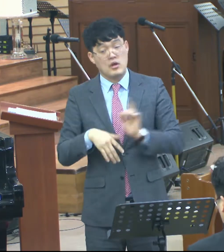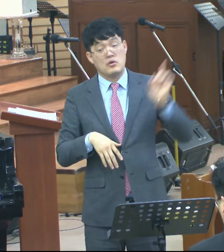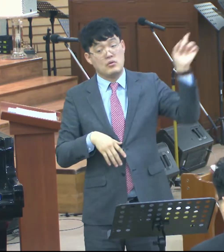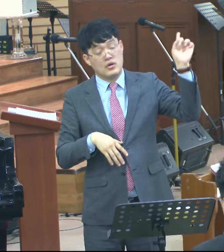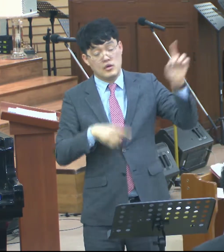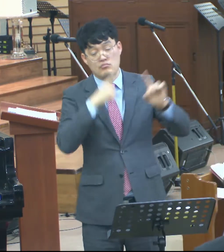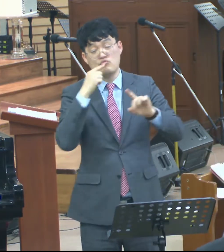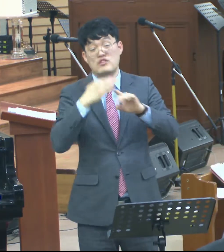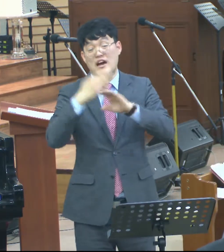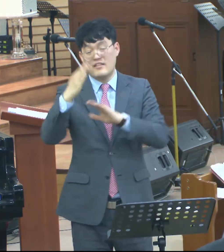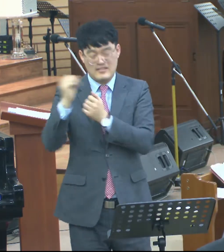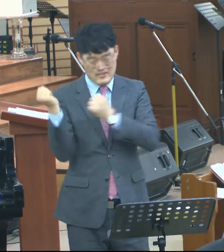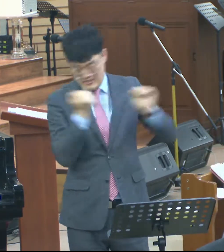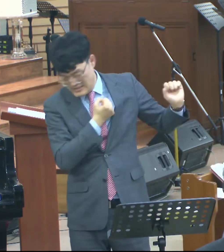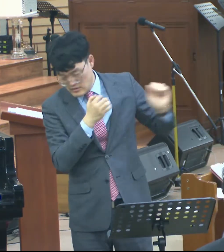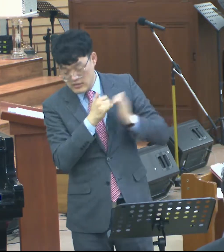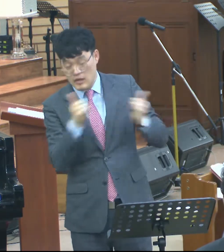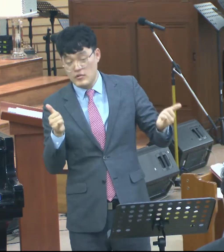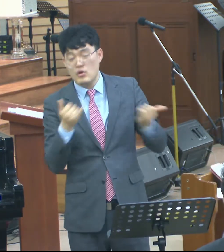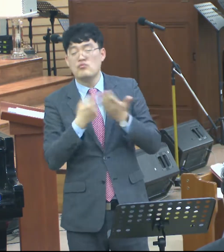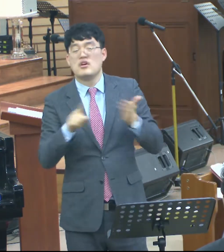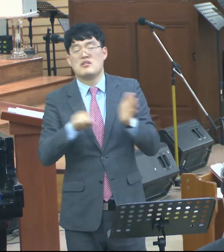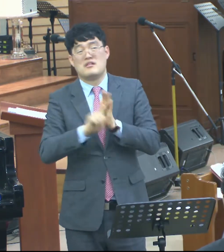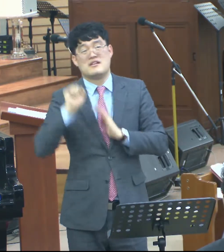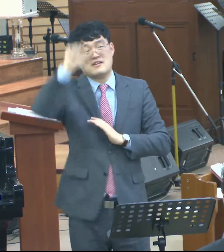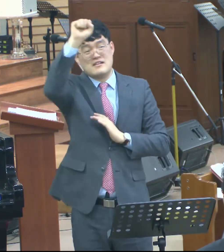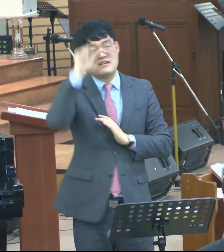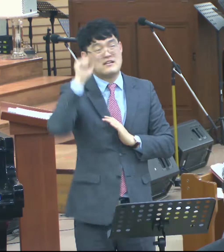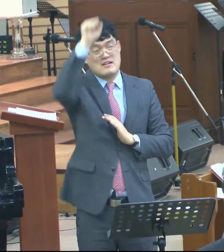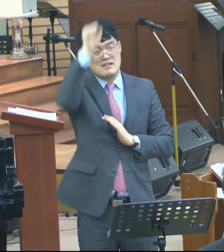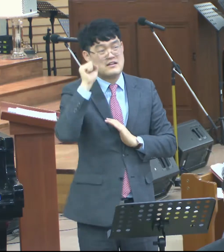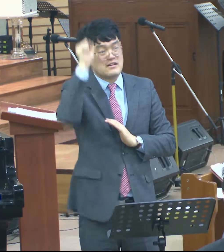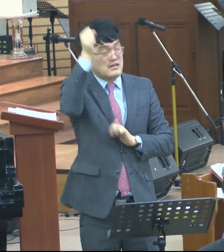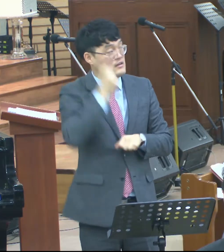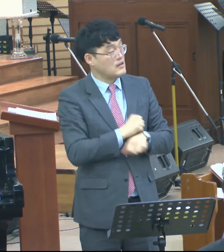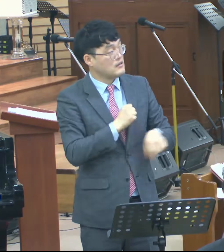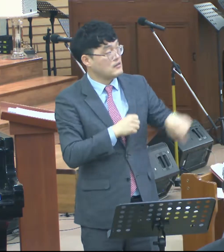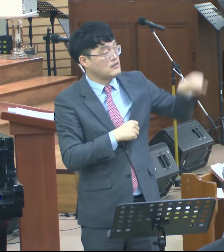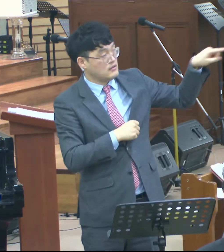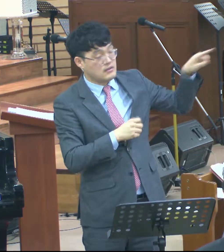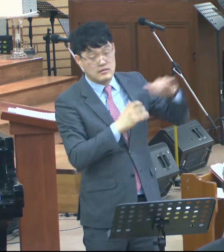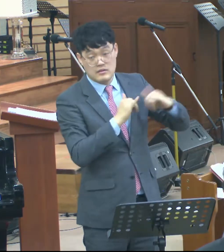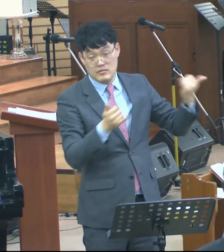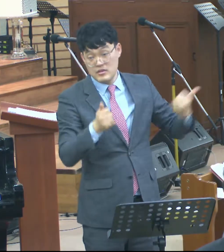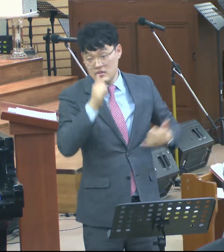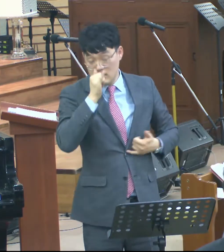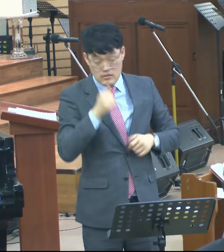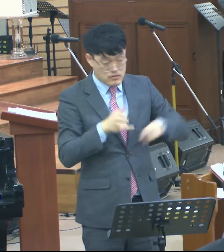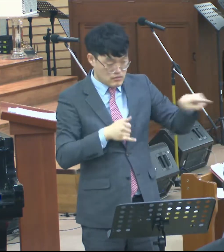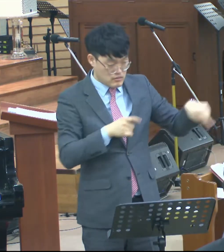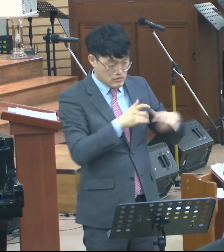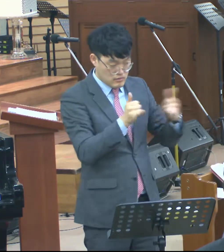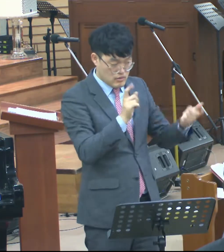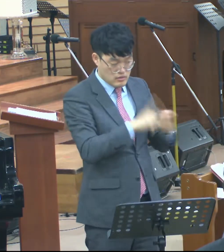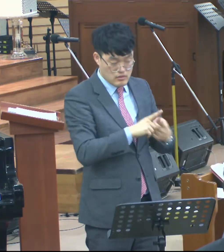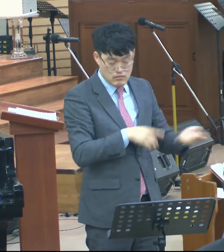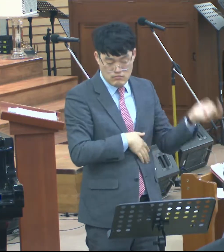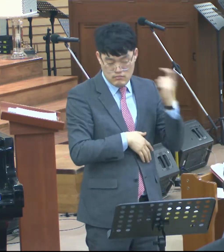봤어요. 이제 시간이 몇 달이 지나면서 이웃이 돼버렸죠. 이런저런 얘기를 제가 계속 들어요. 근데 이런 얘기도